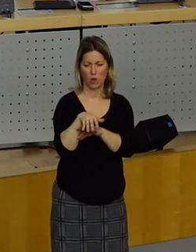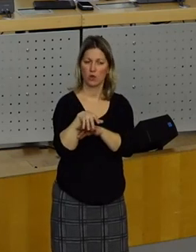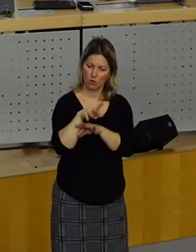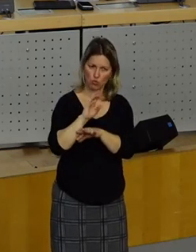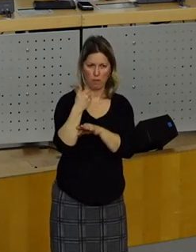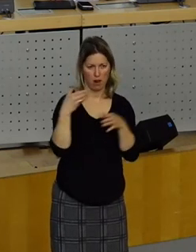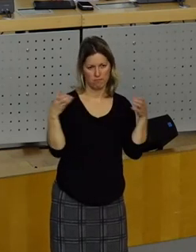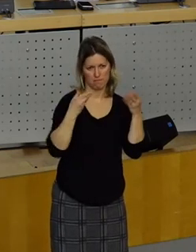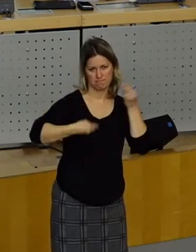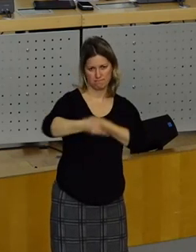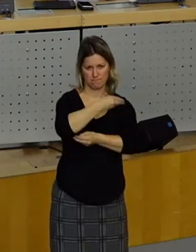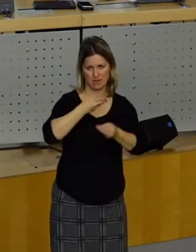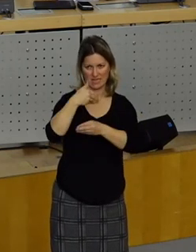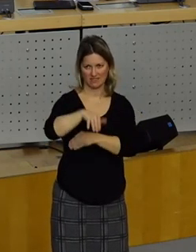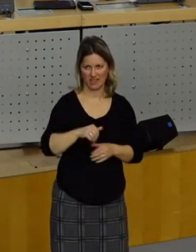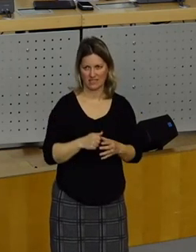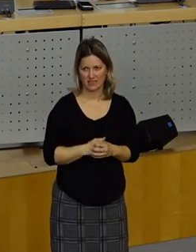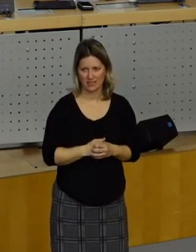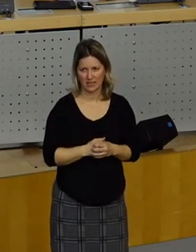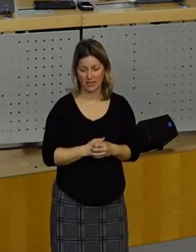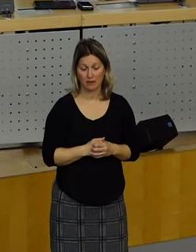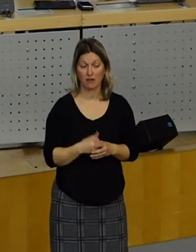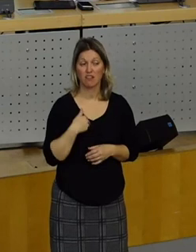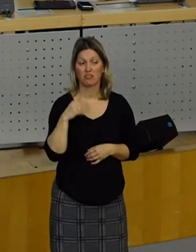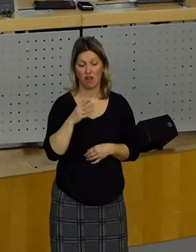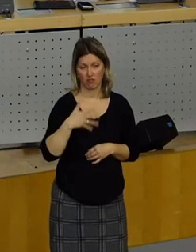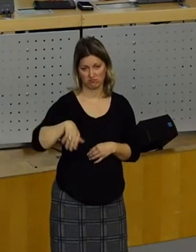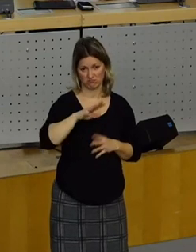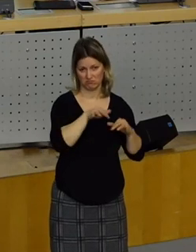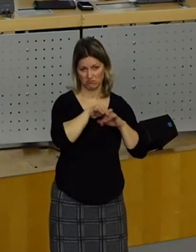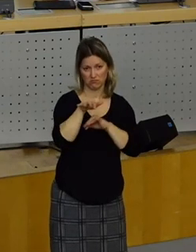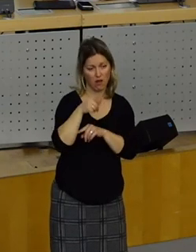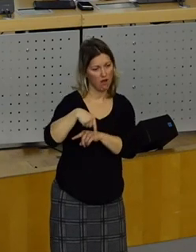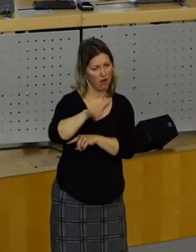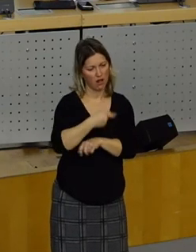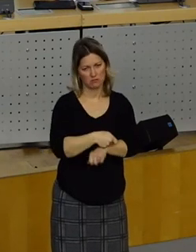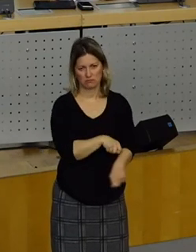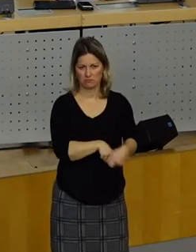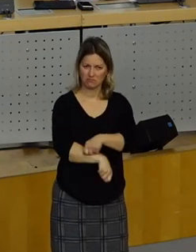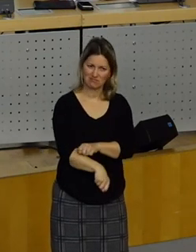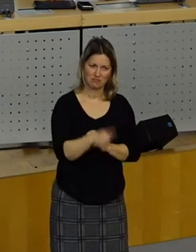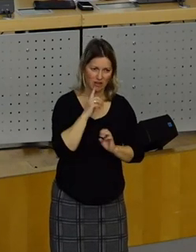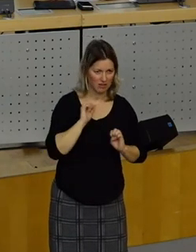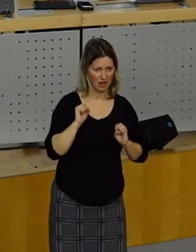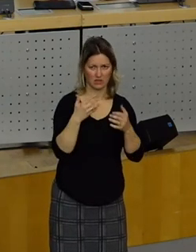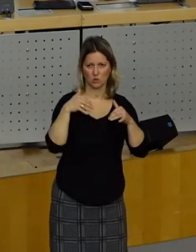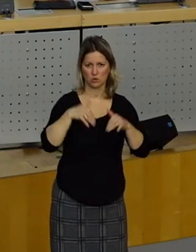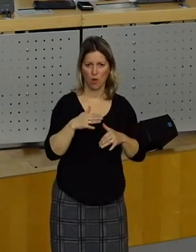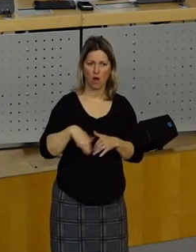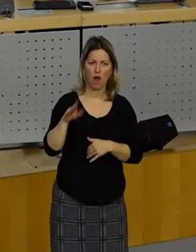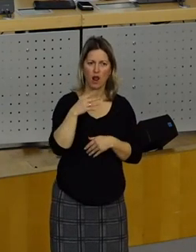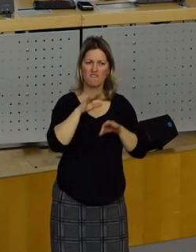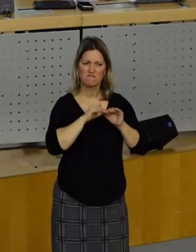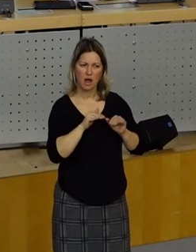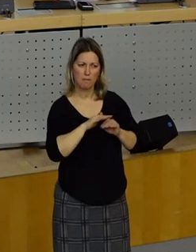ausgesprochen engagierte delegation gehabt die sehr fundiert auch in jeder für die fachbereiche